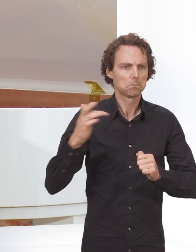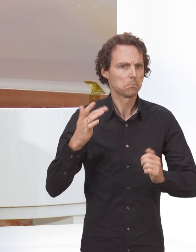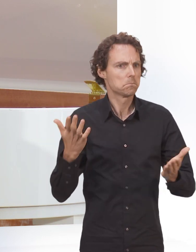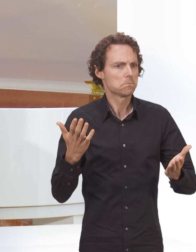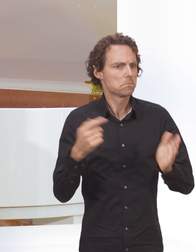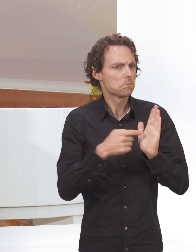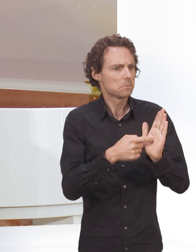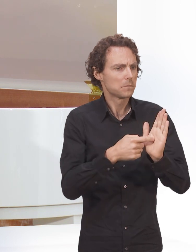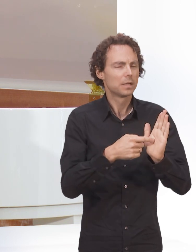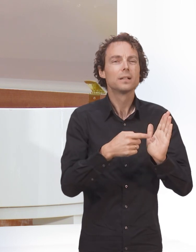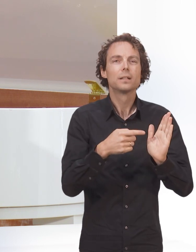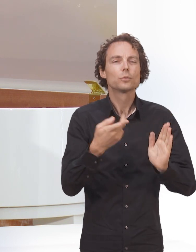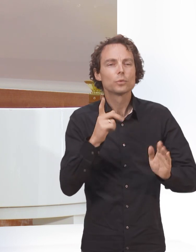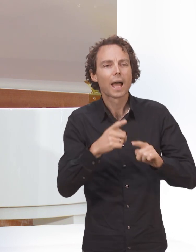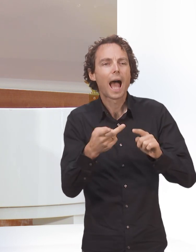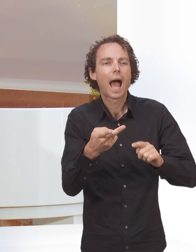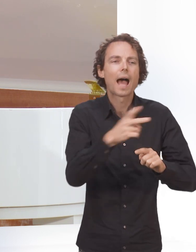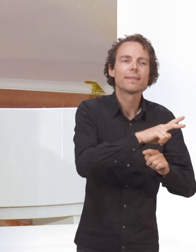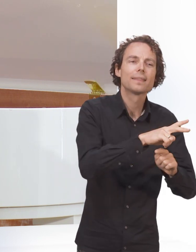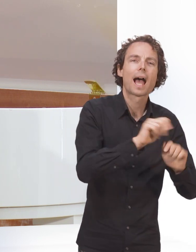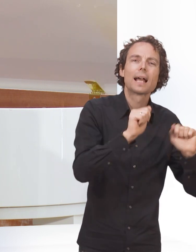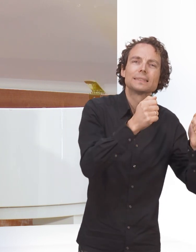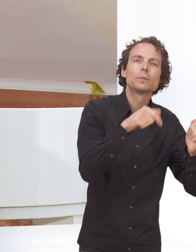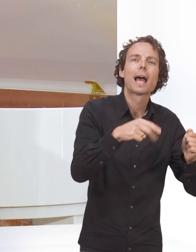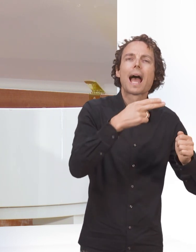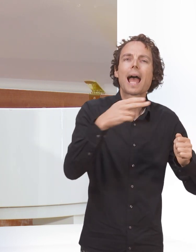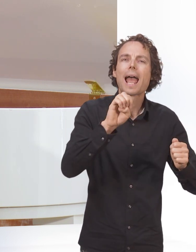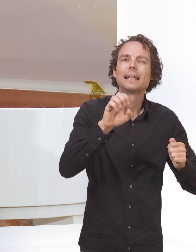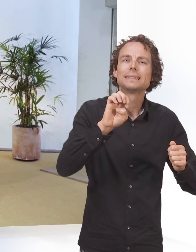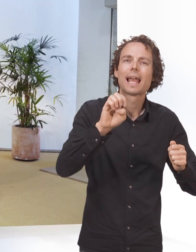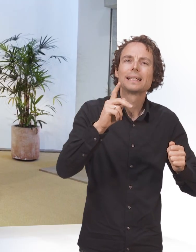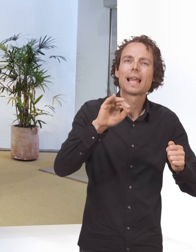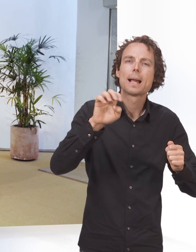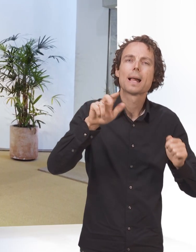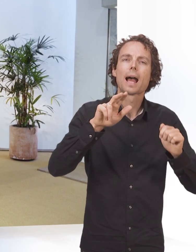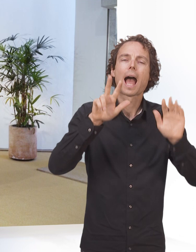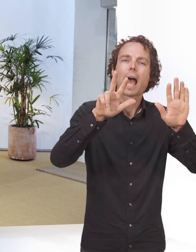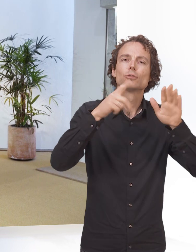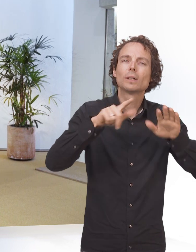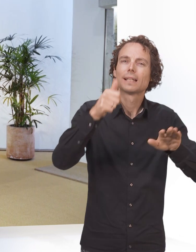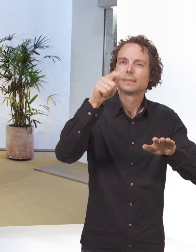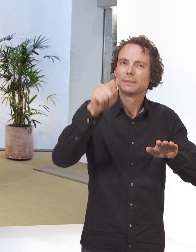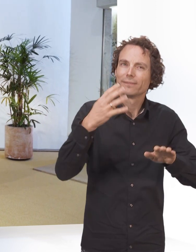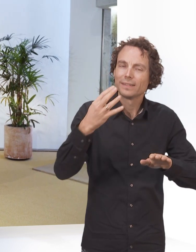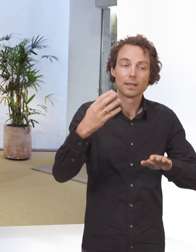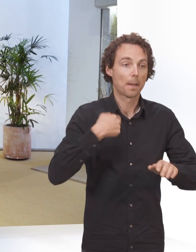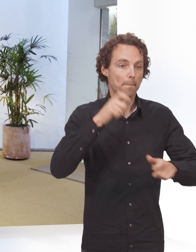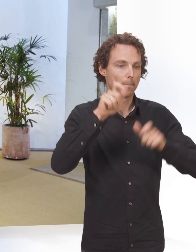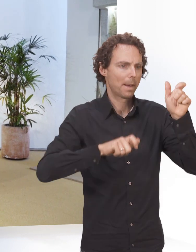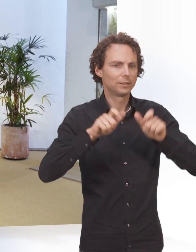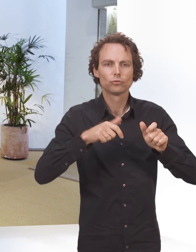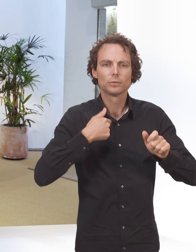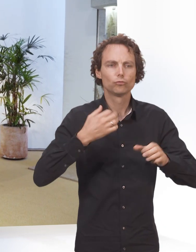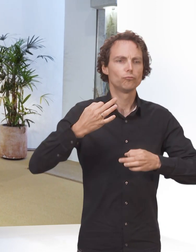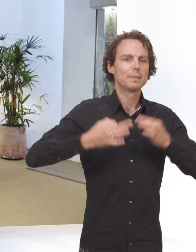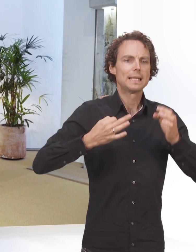noch eine andere Aktion, ich bin Gott, steht im Hesekiel 28,1-4, steht, dass wir Menschen uns als Gott aufspielen. Du